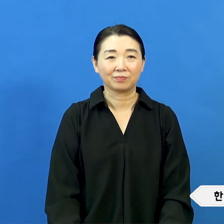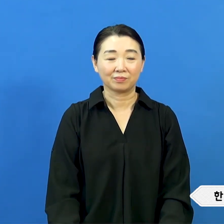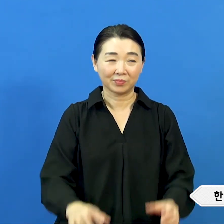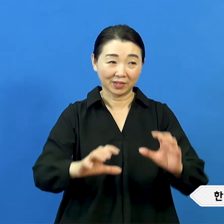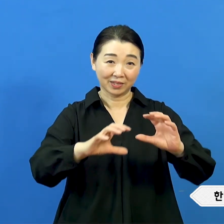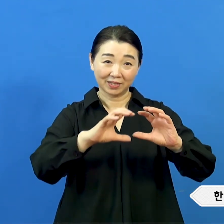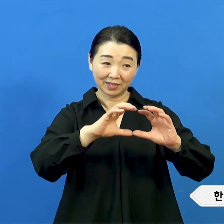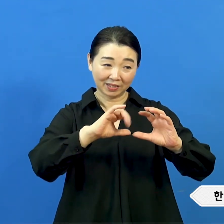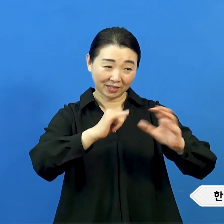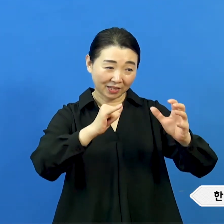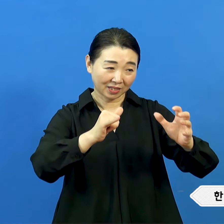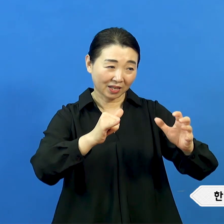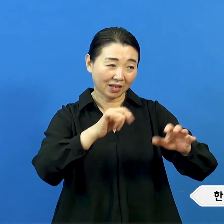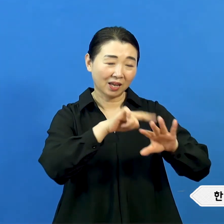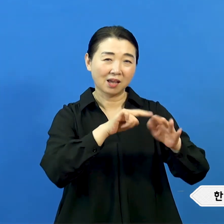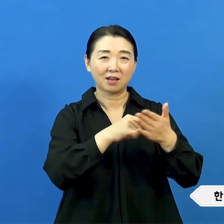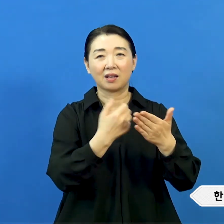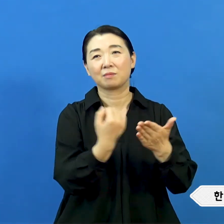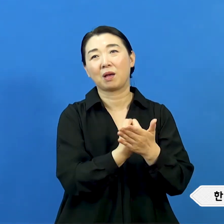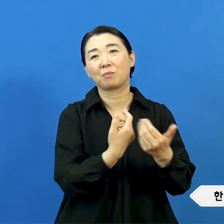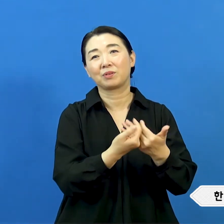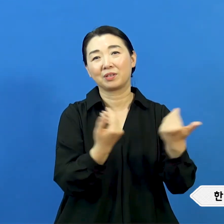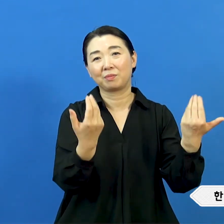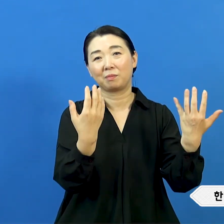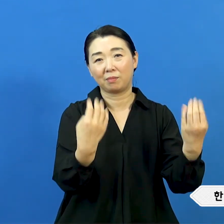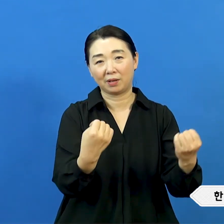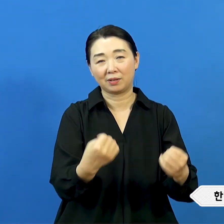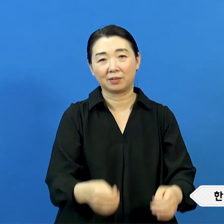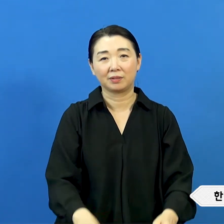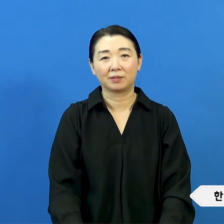세상에는 참 가슴 아픈 이별이 많습니다.